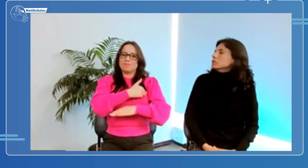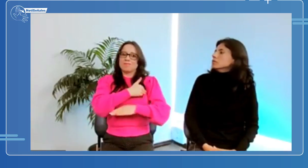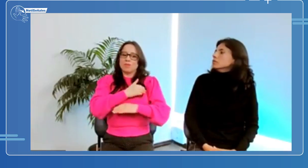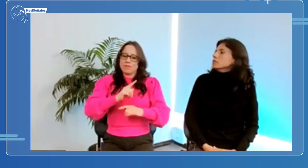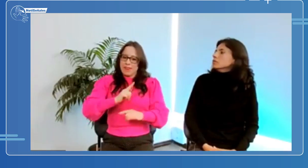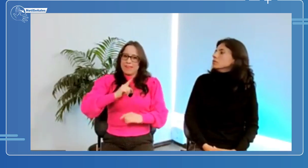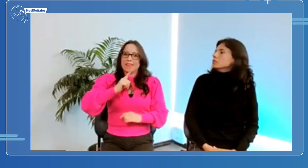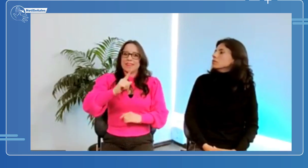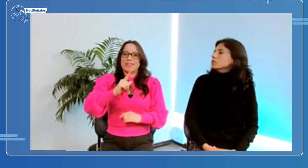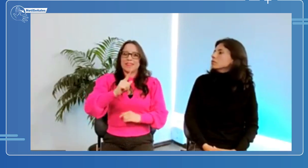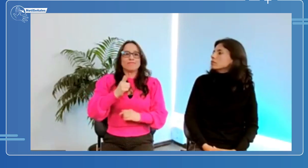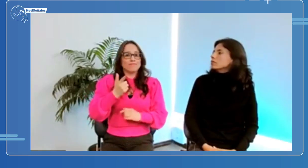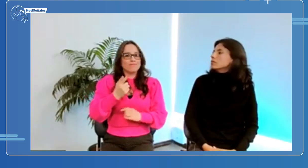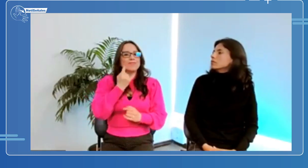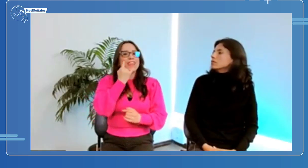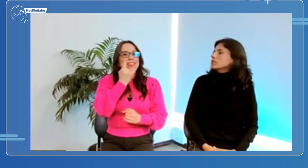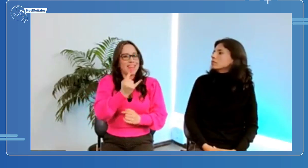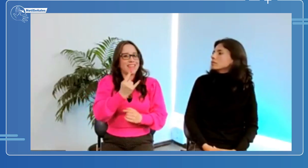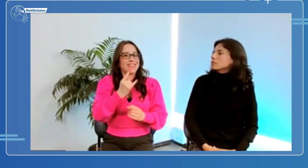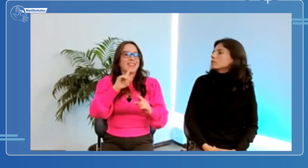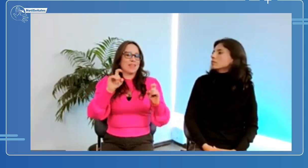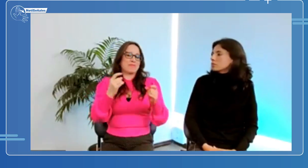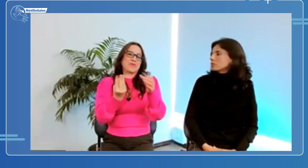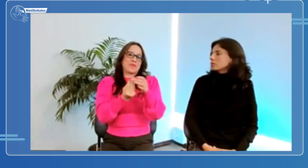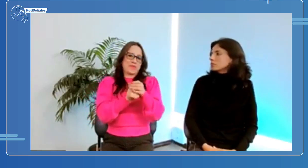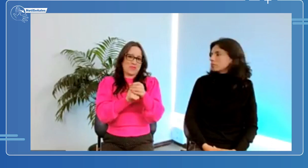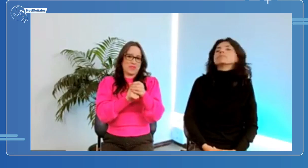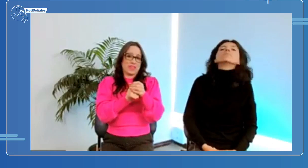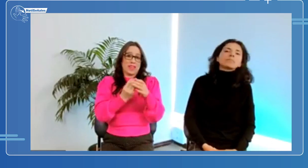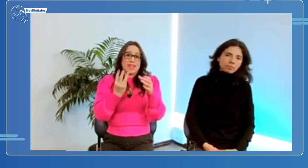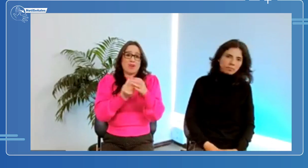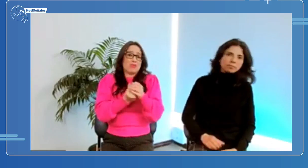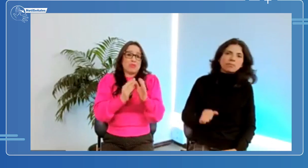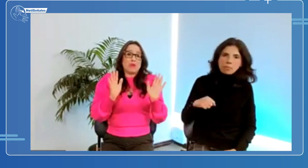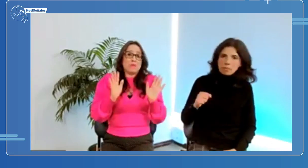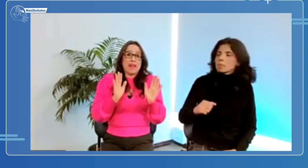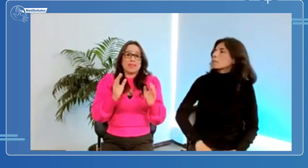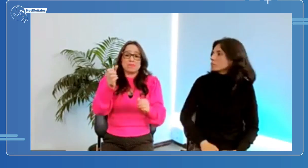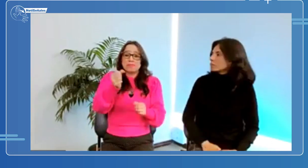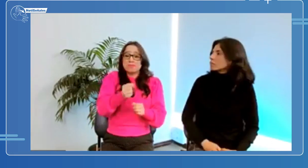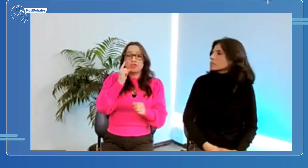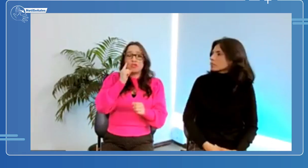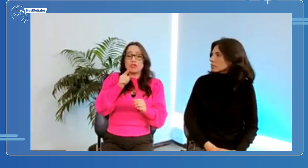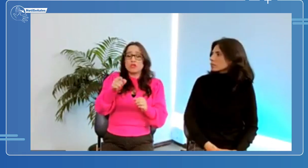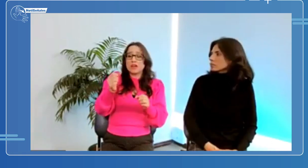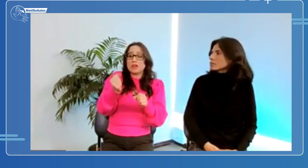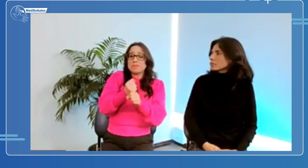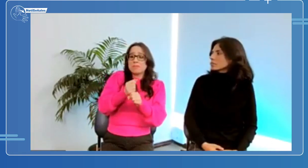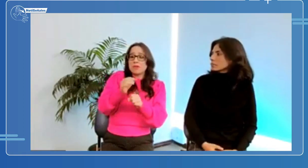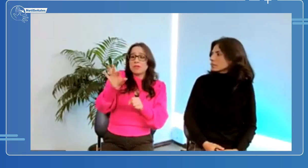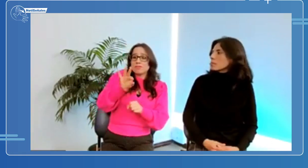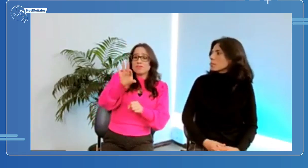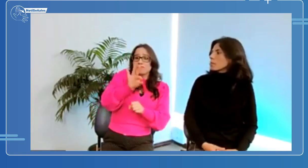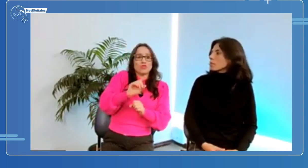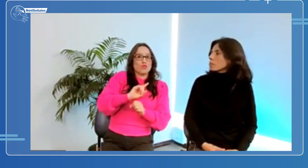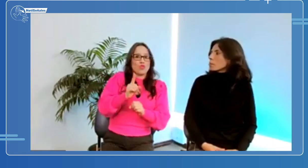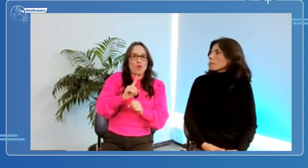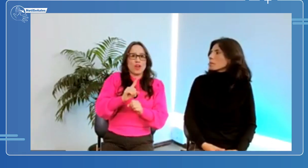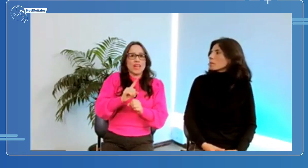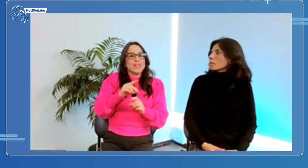que comentar que el Ministerio de Salud fue líder en este ejercicio de implementar inclusión, no